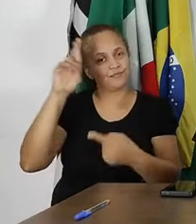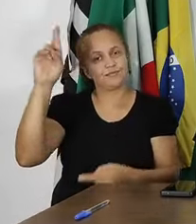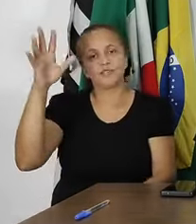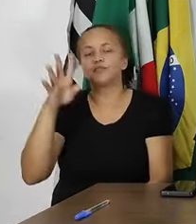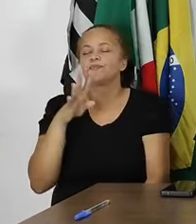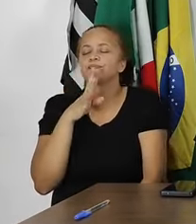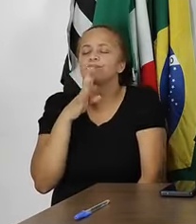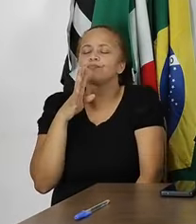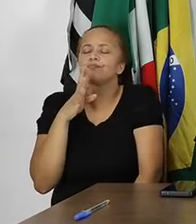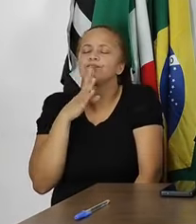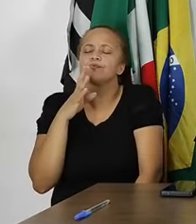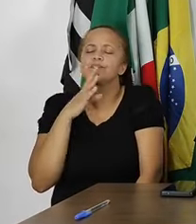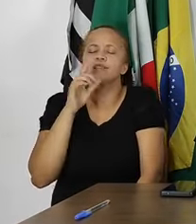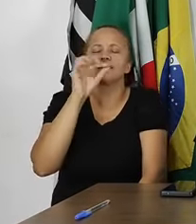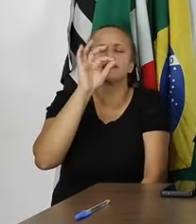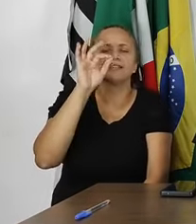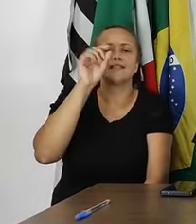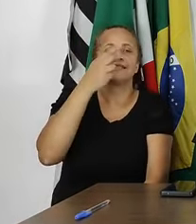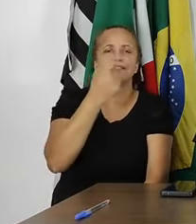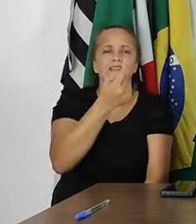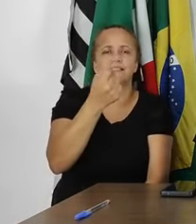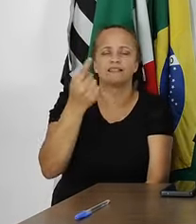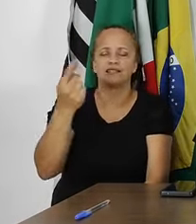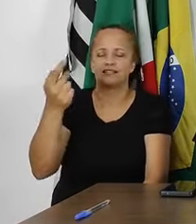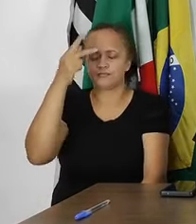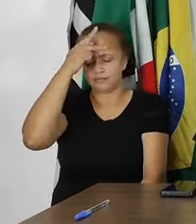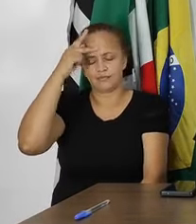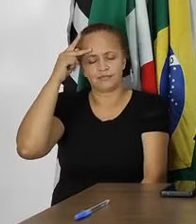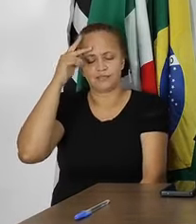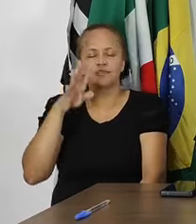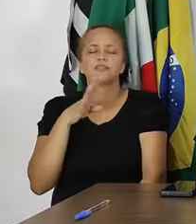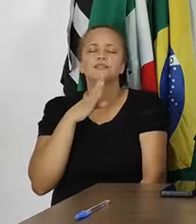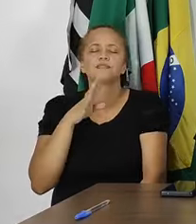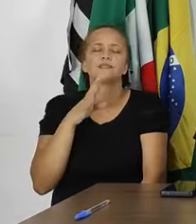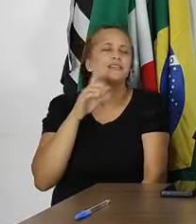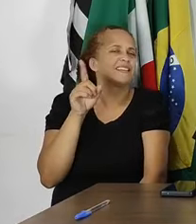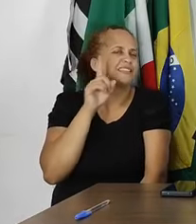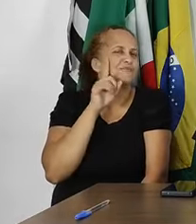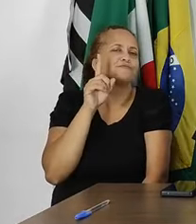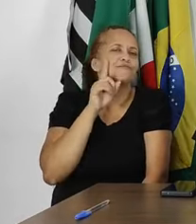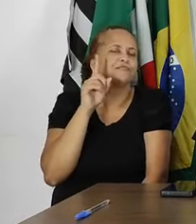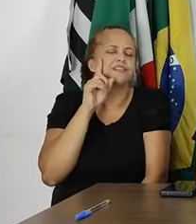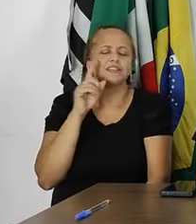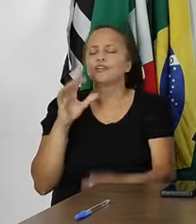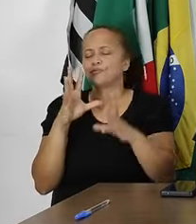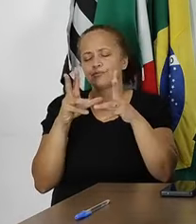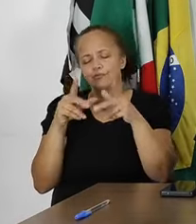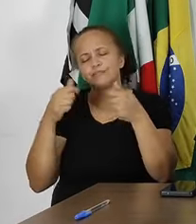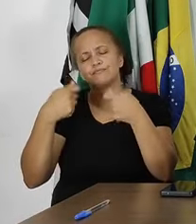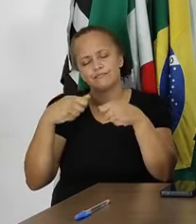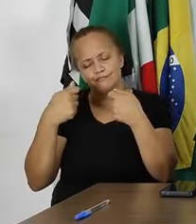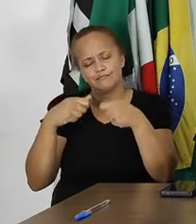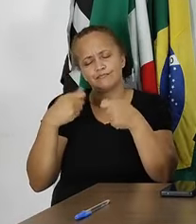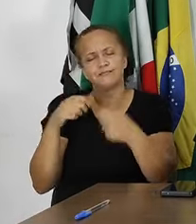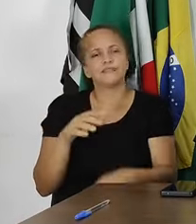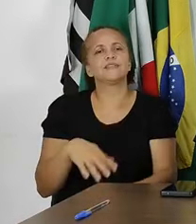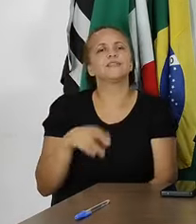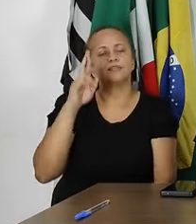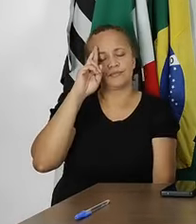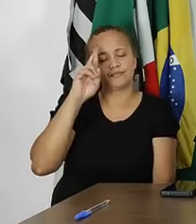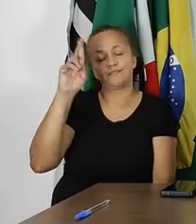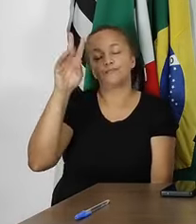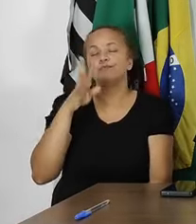de nós, o Senhor sabe o nosso dia a dia, a nossa rotina, tudo aquilo que nós temos vivenciado nesses dias, o Senhor conhece, e